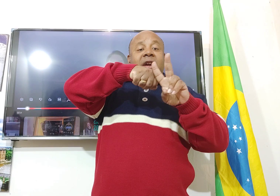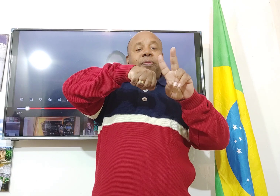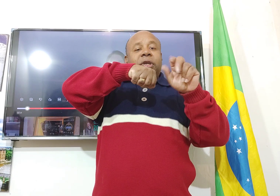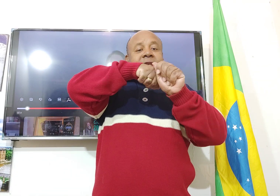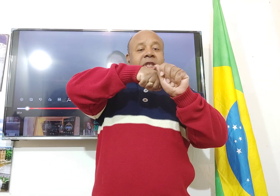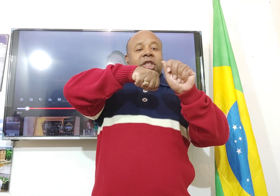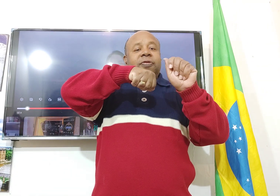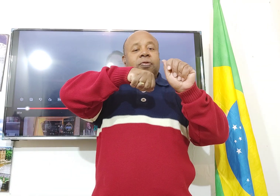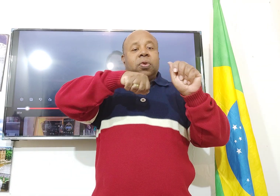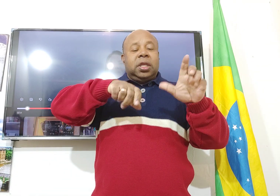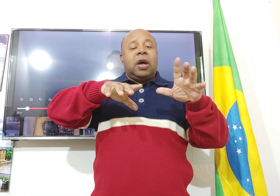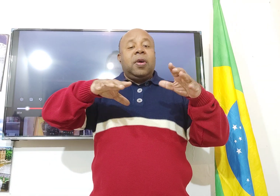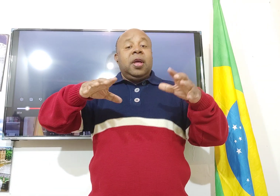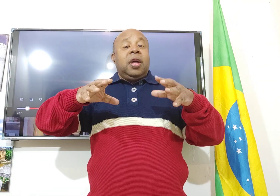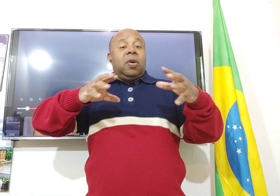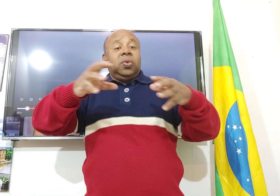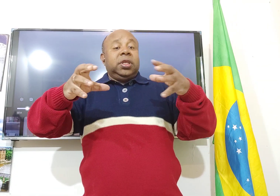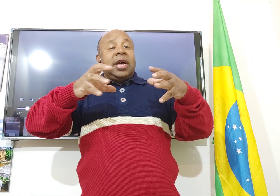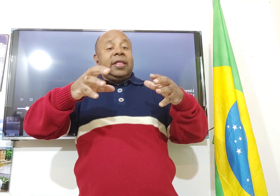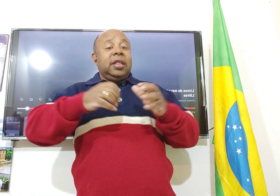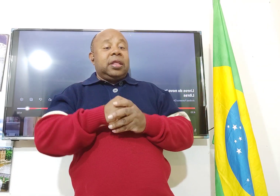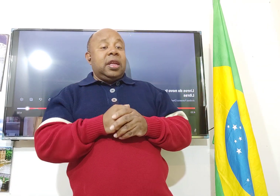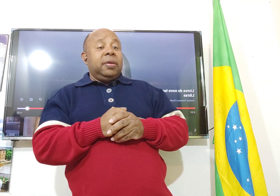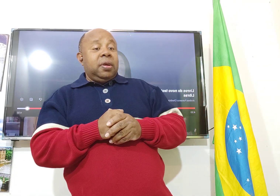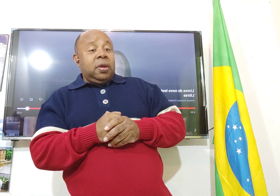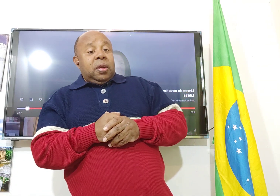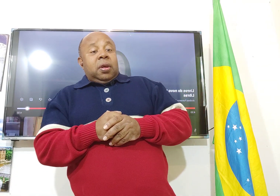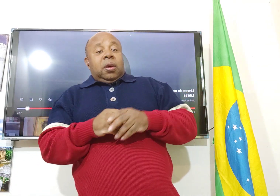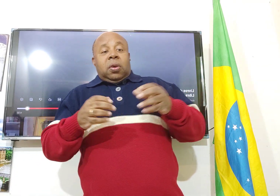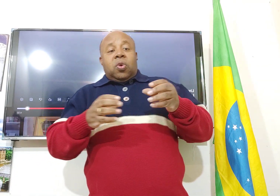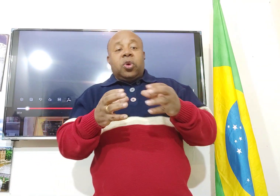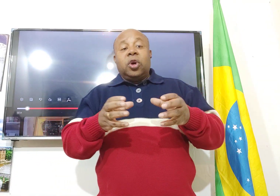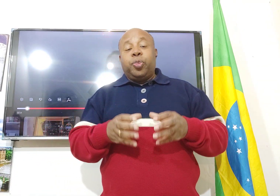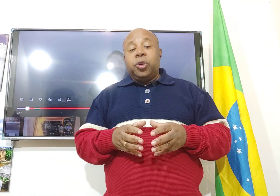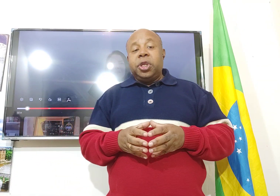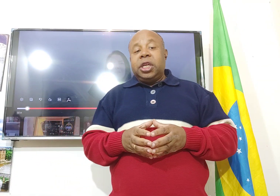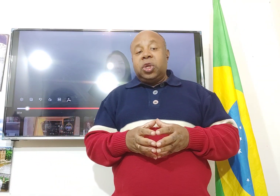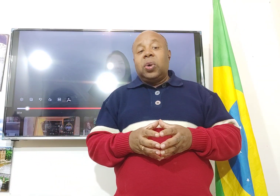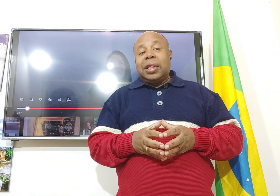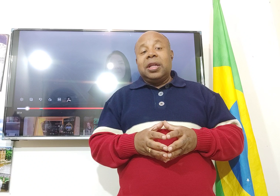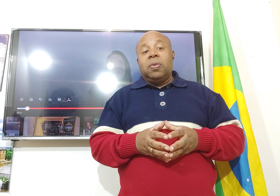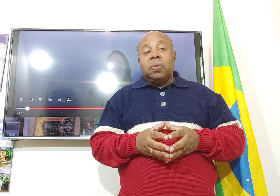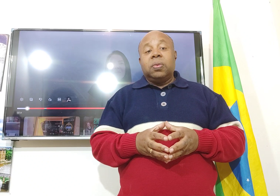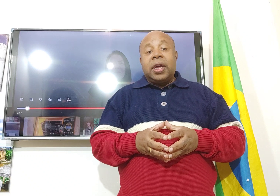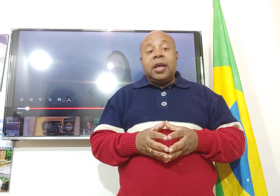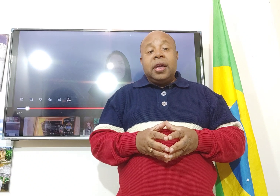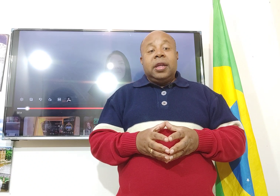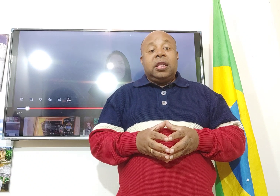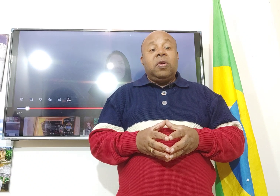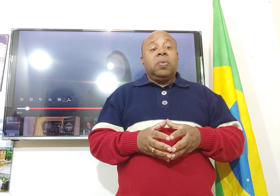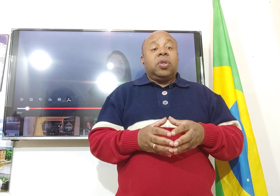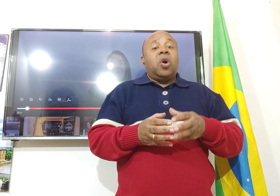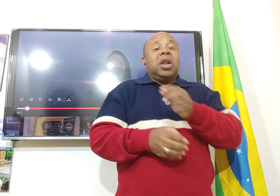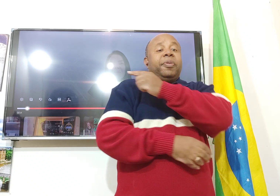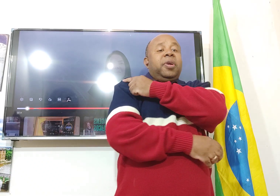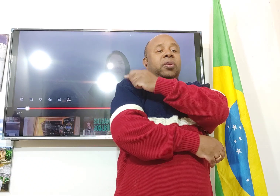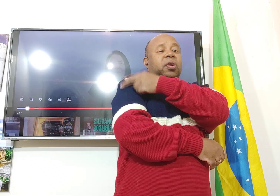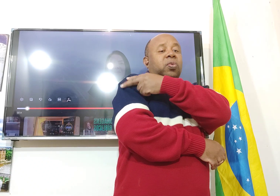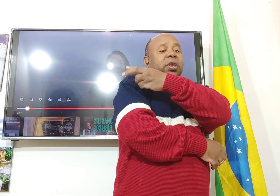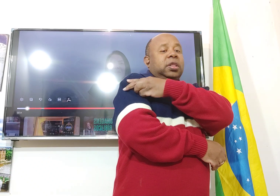verbo, adjetivo e tal. Alguns sinais, eles têm o seu ponto de articulação, né? Então, escola, primeiro, segundo,